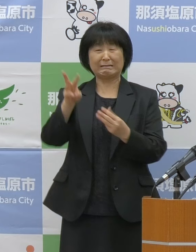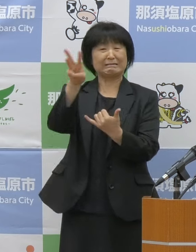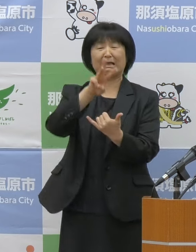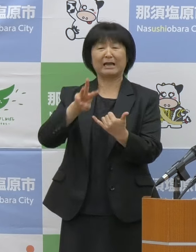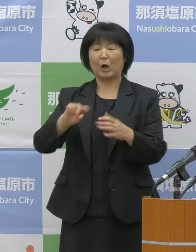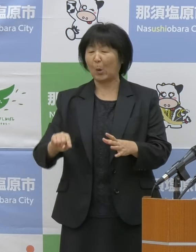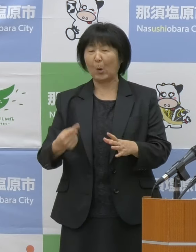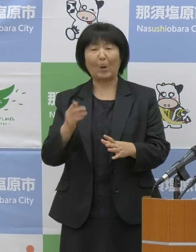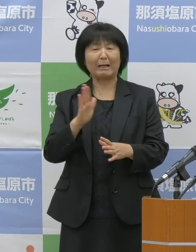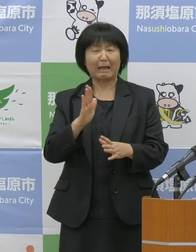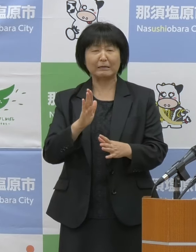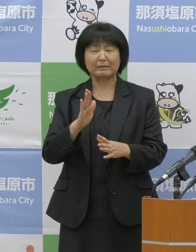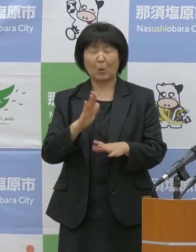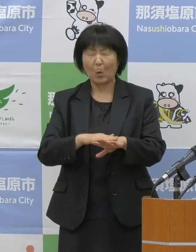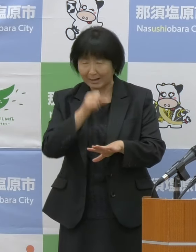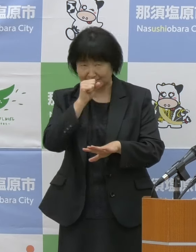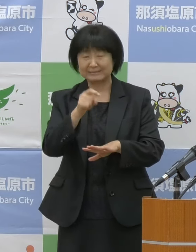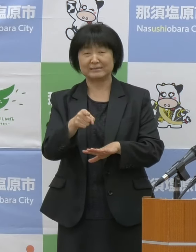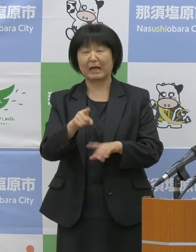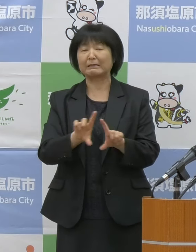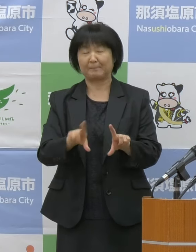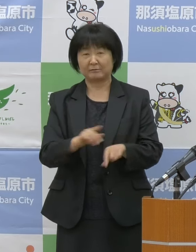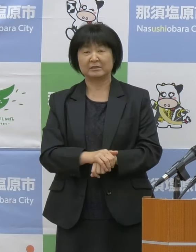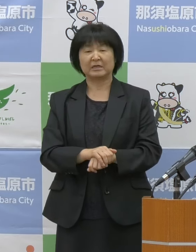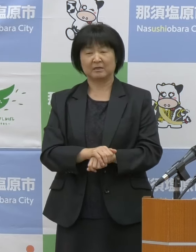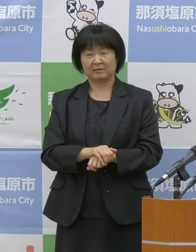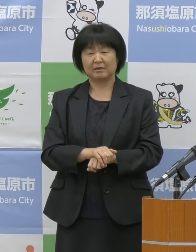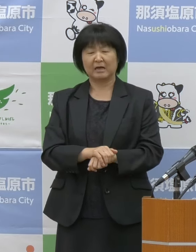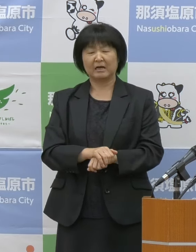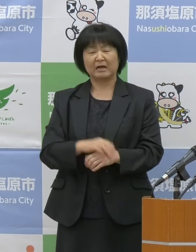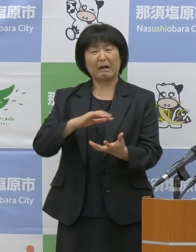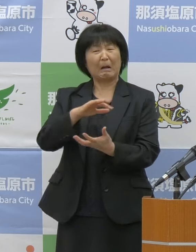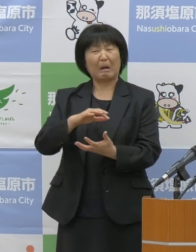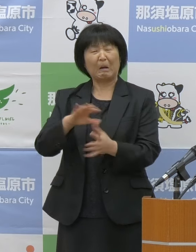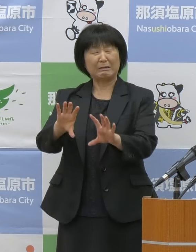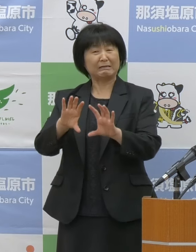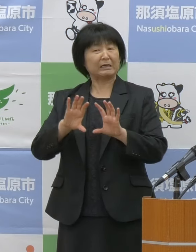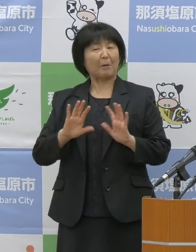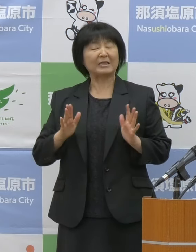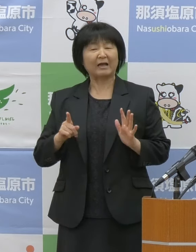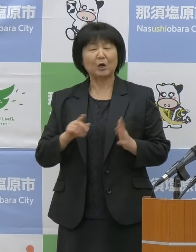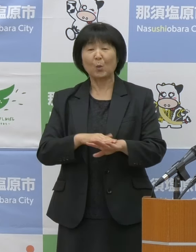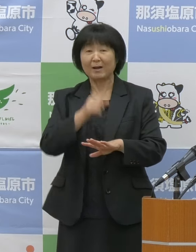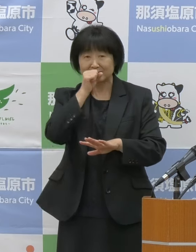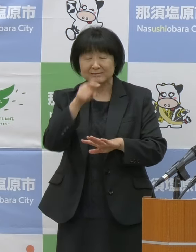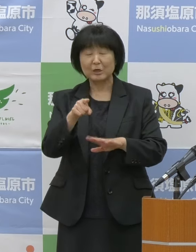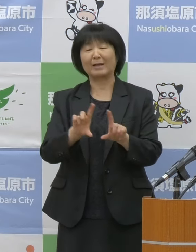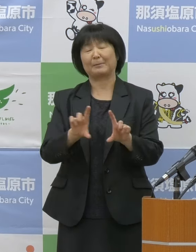こらない方が、当たり前ですけど良いですし、被害も起きない方がいい、これは当たり前です。しか